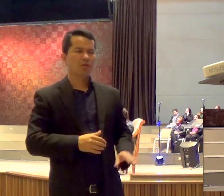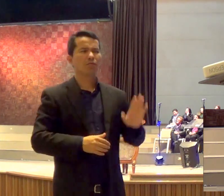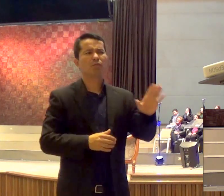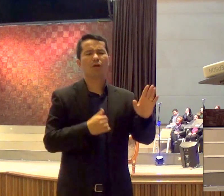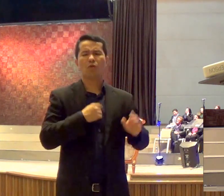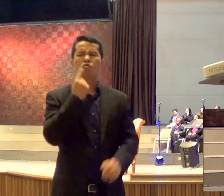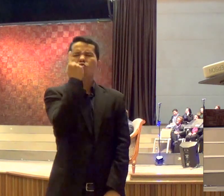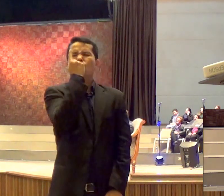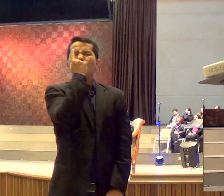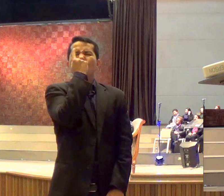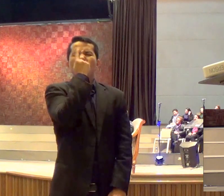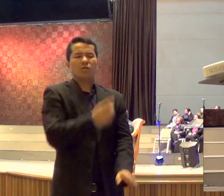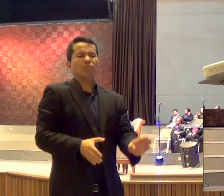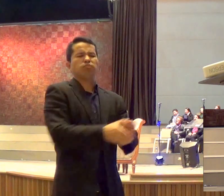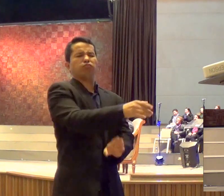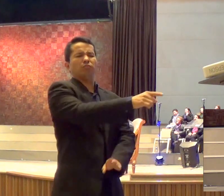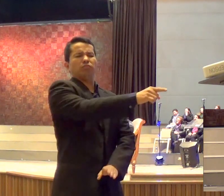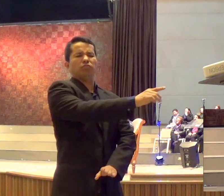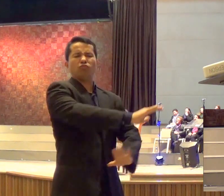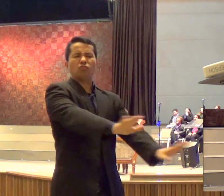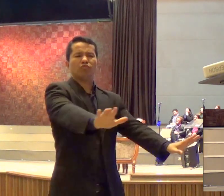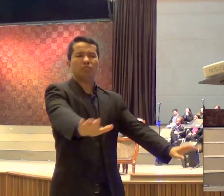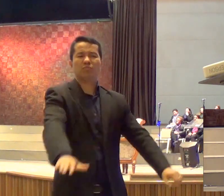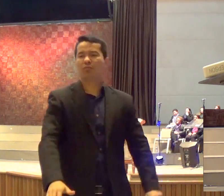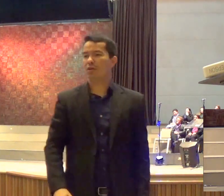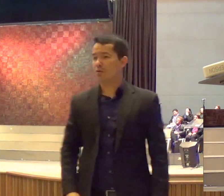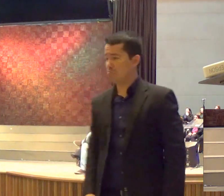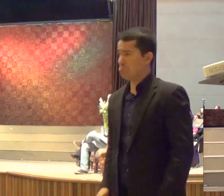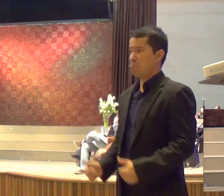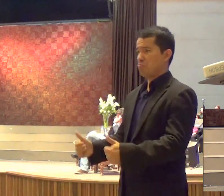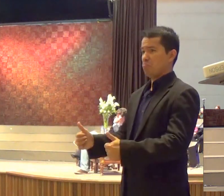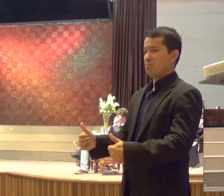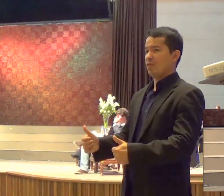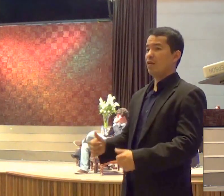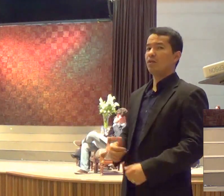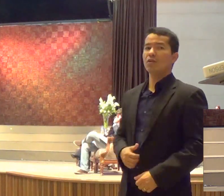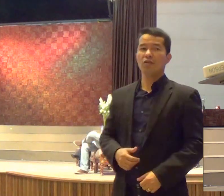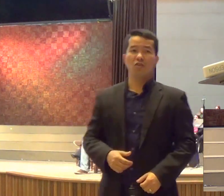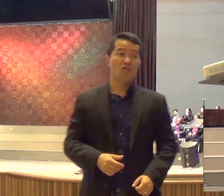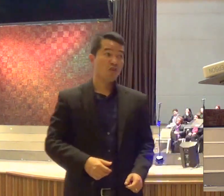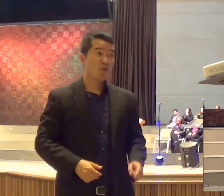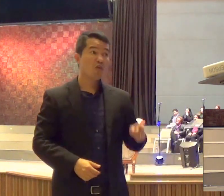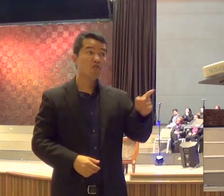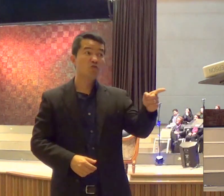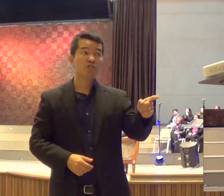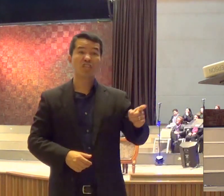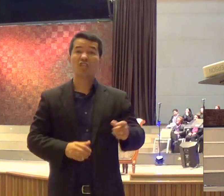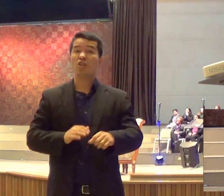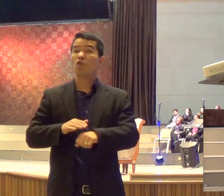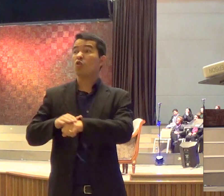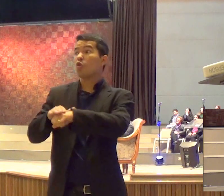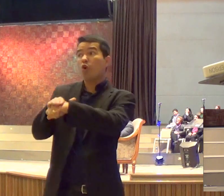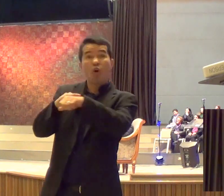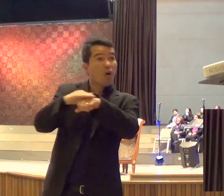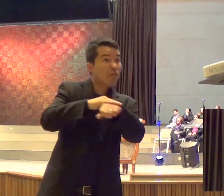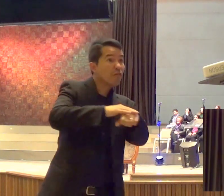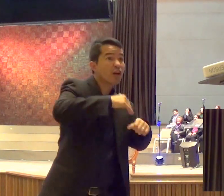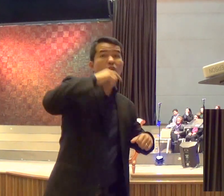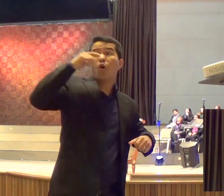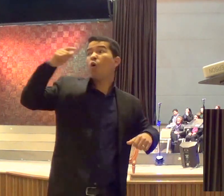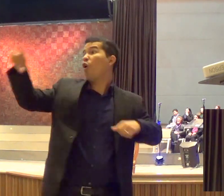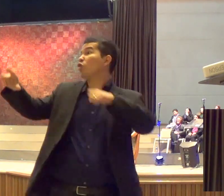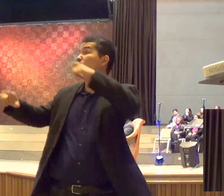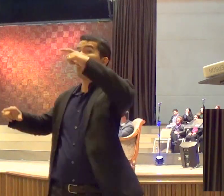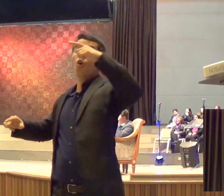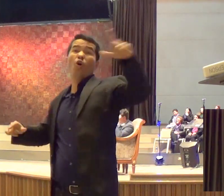mais um conselho eu disse pois não pastor não converse com sobre este assunto com mais ninguém